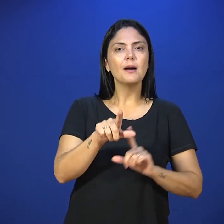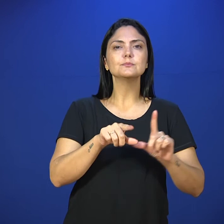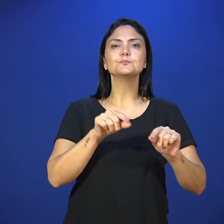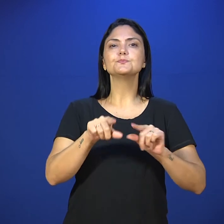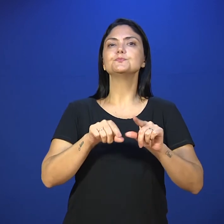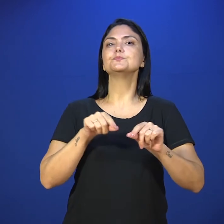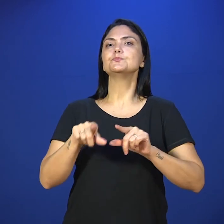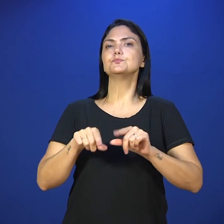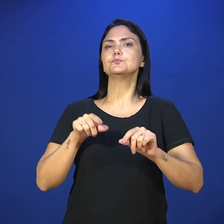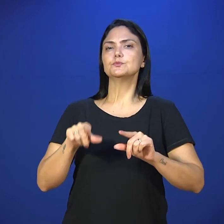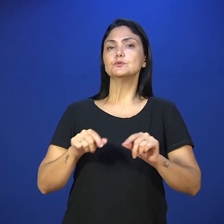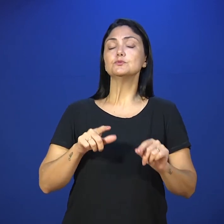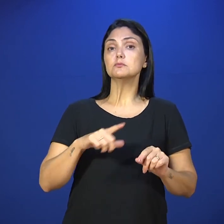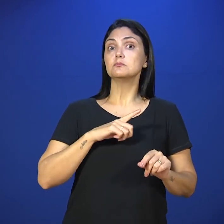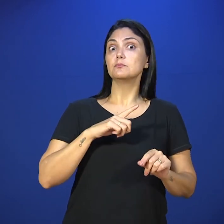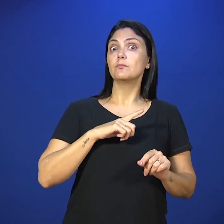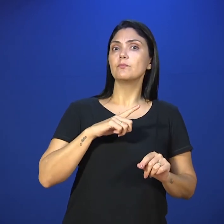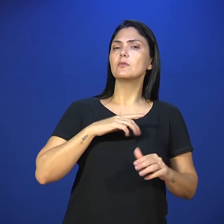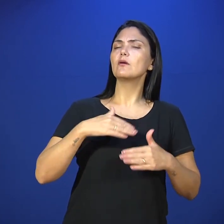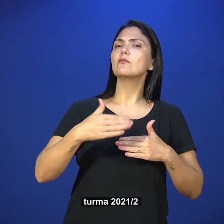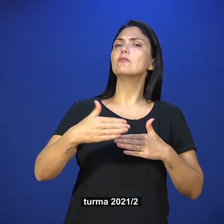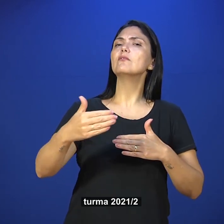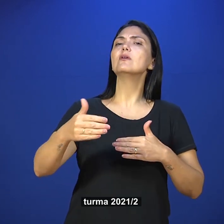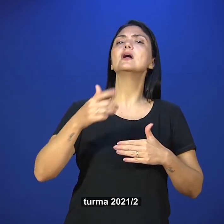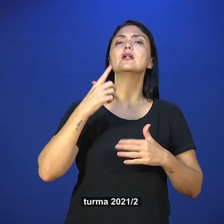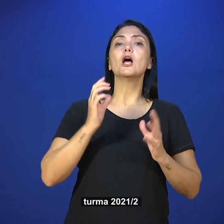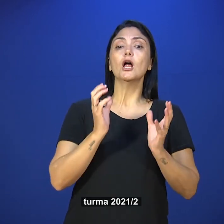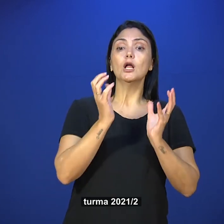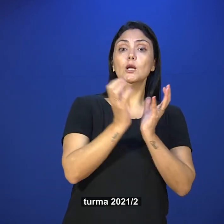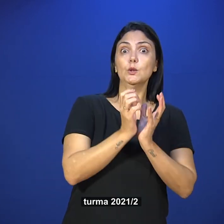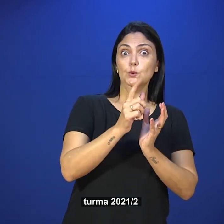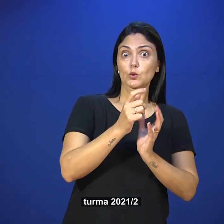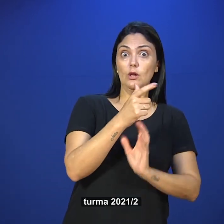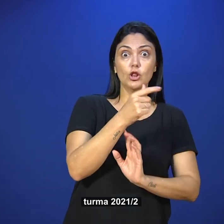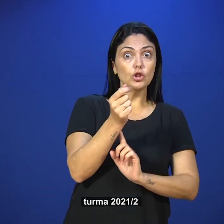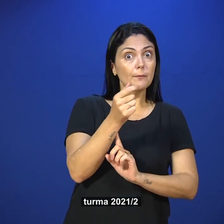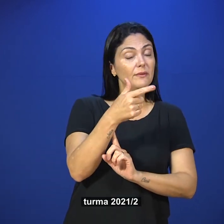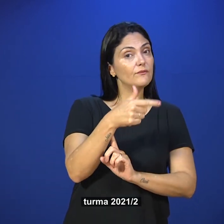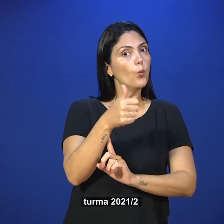processo seletivo somente terão validade para a formação da turma